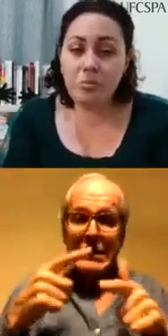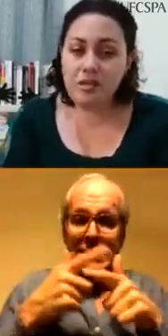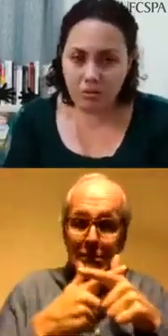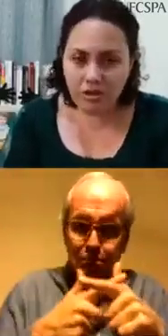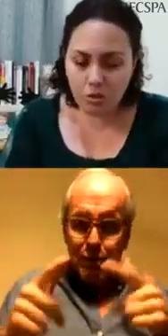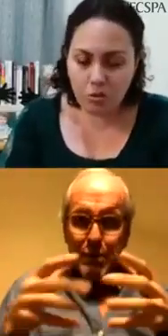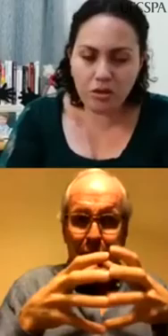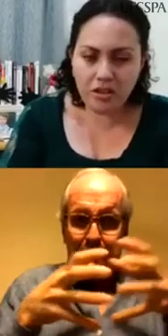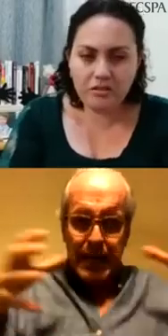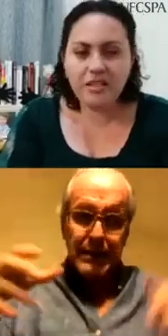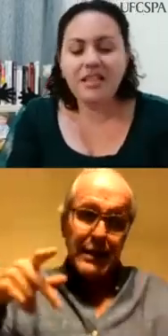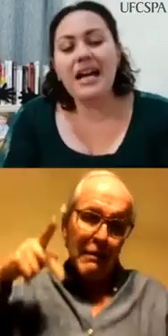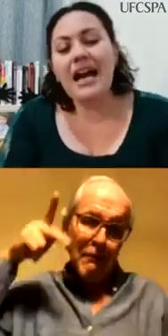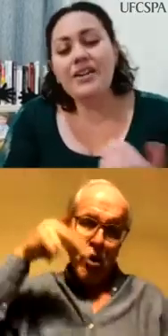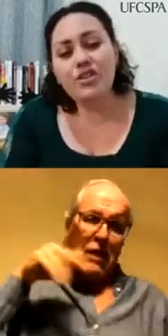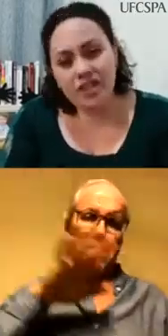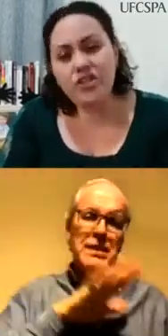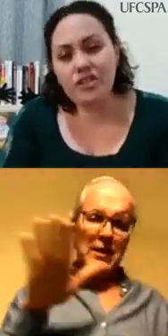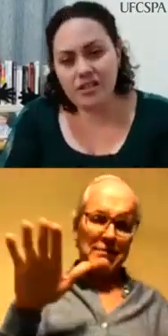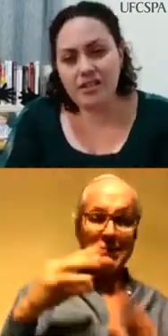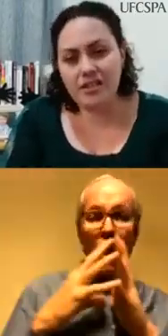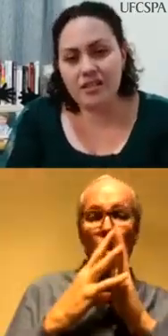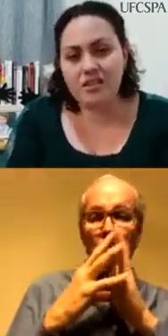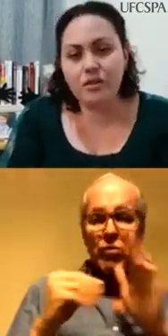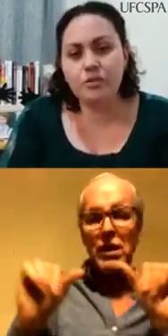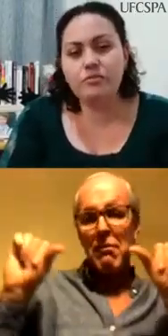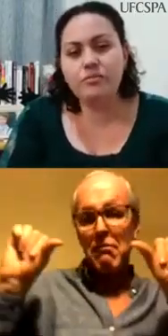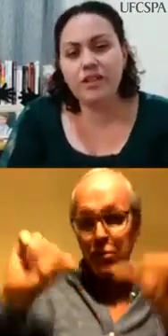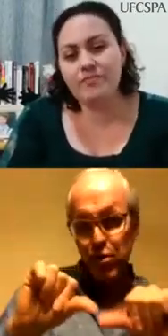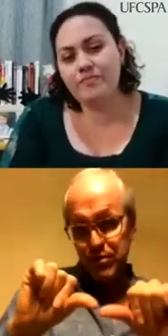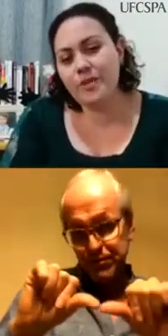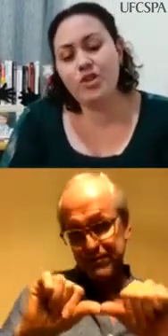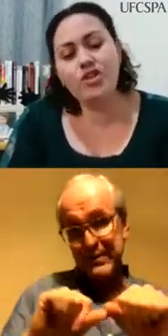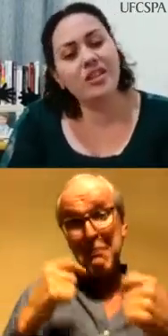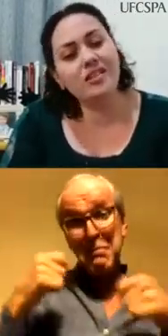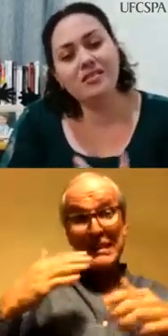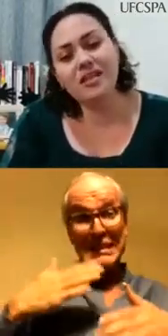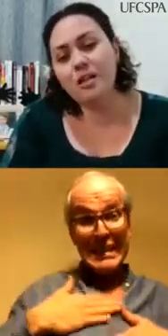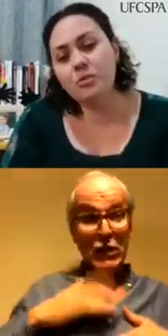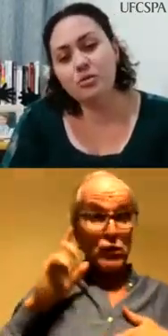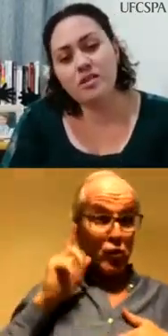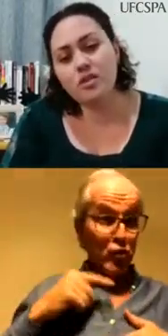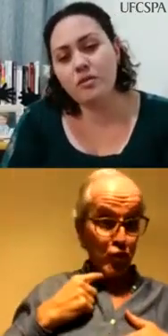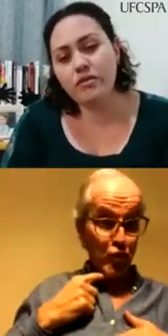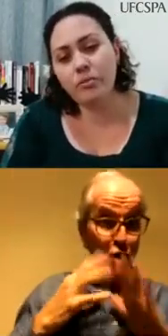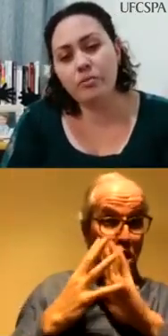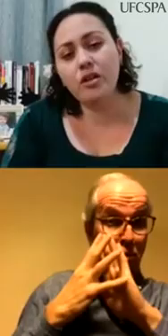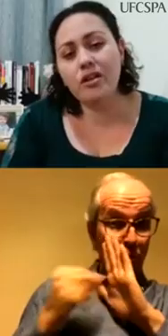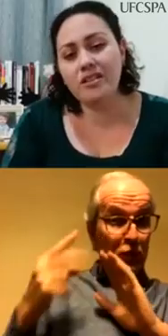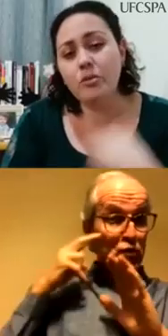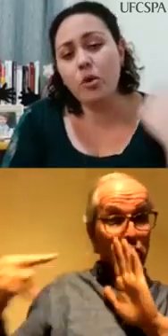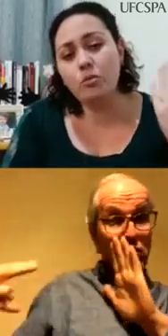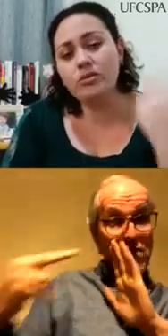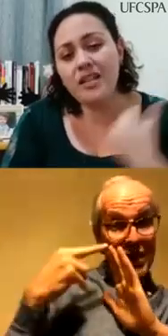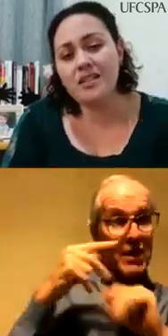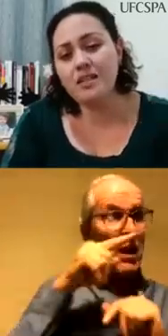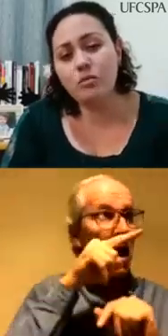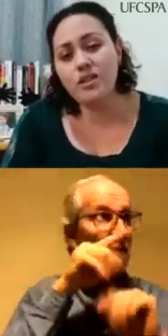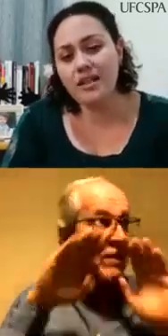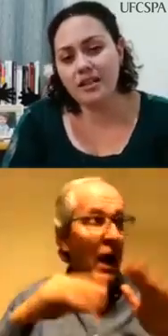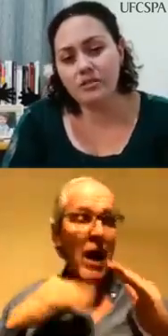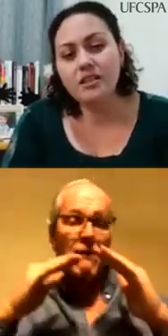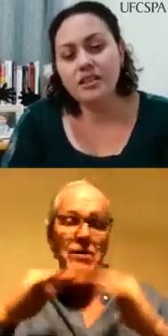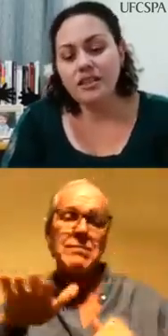dia não ser um grande modelo, a gente tem que ser. Então, a gente tem que tentar reproduzir de uma forma melhor, não como tem